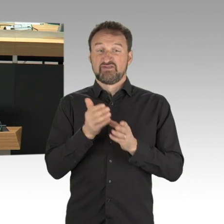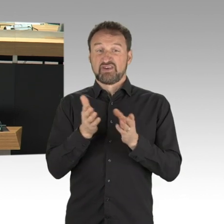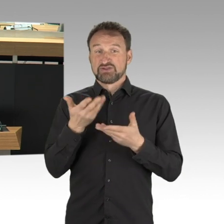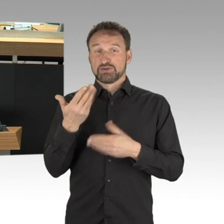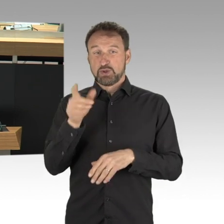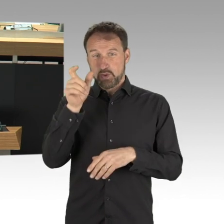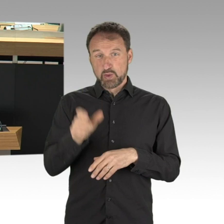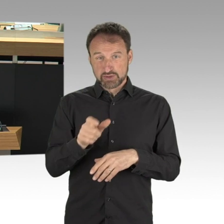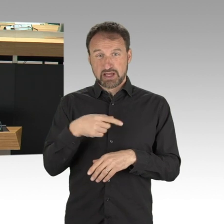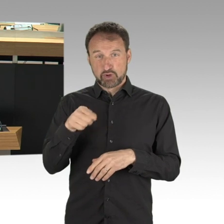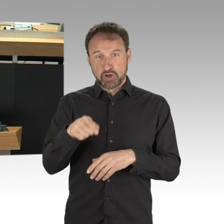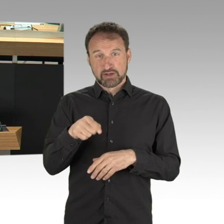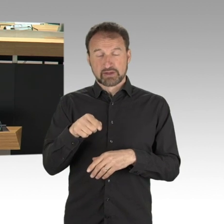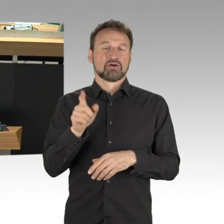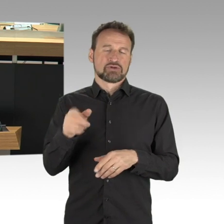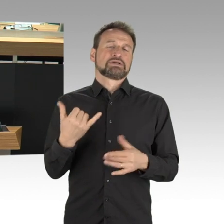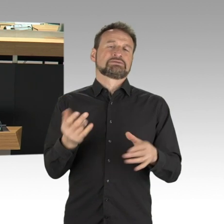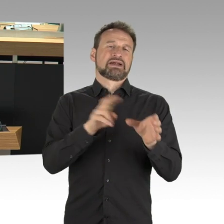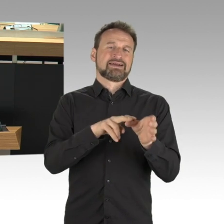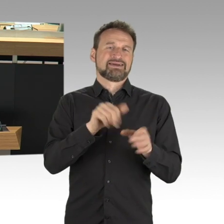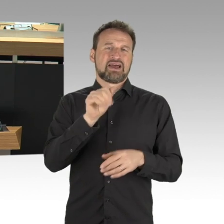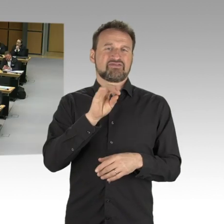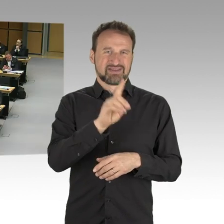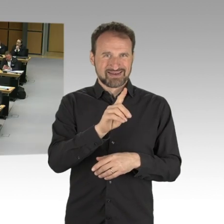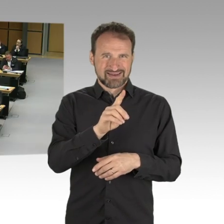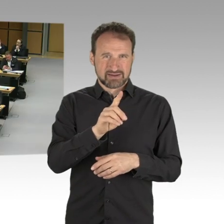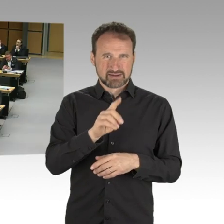Novemberpogrome durch das Tragen eines NS-Symbols der blauen Kornblume.